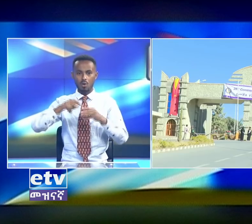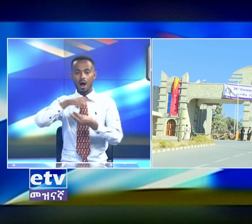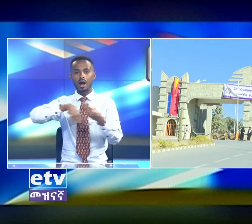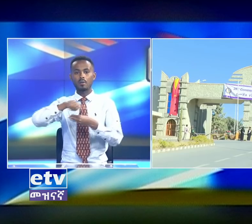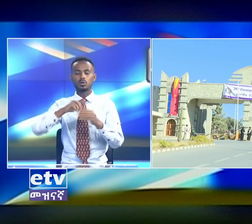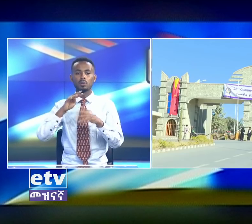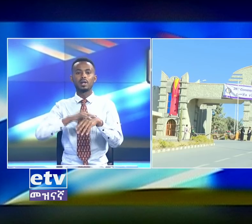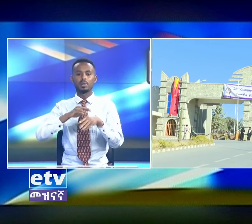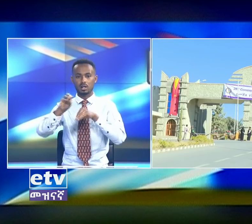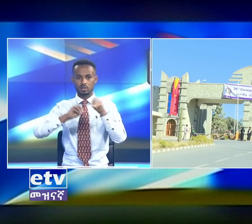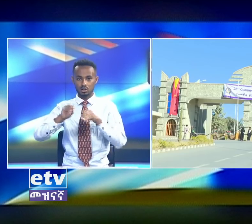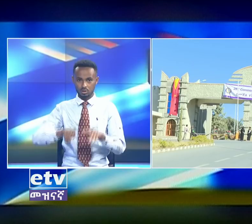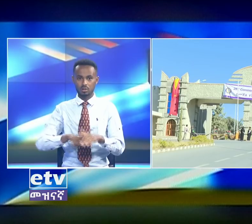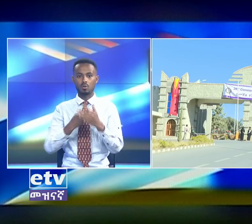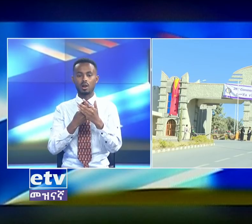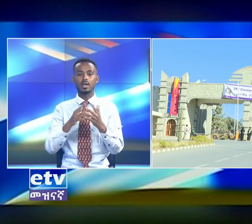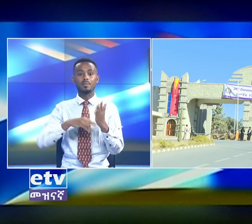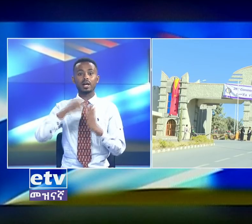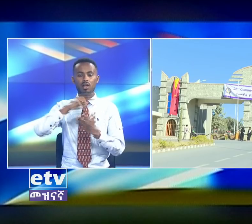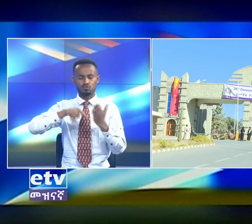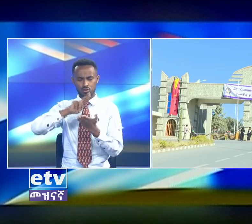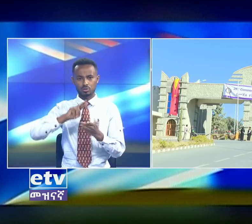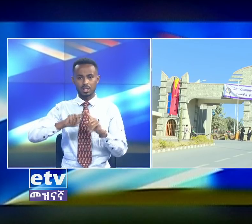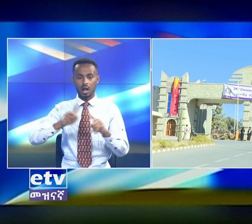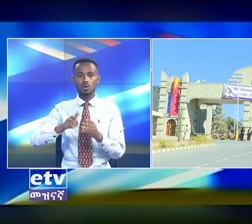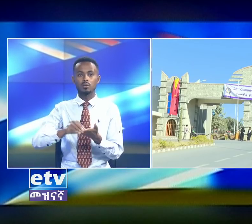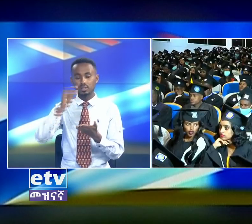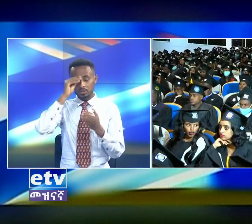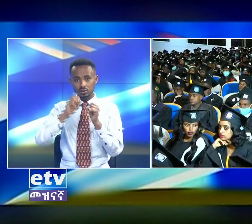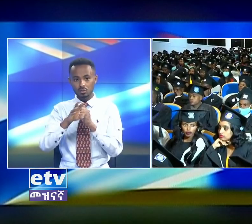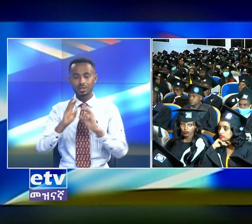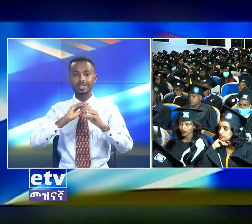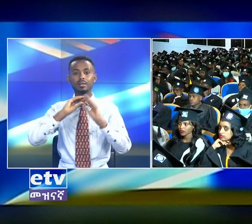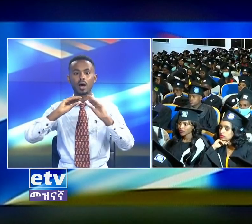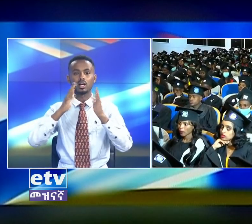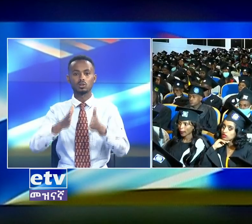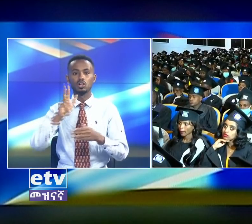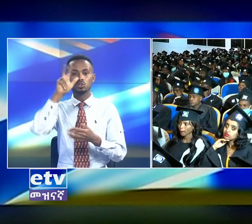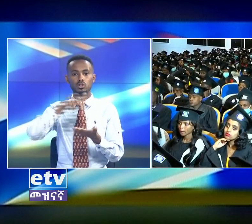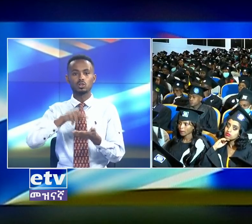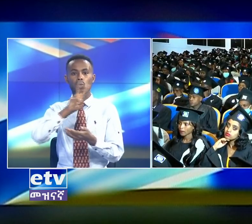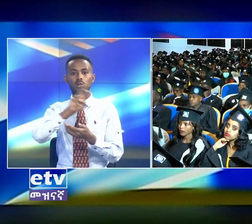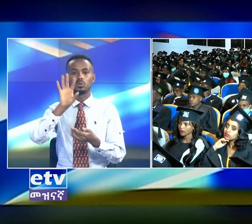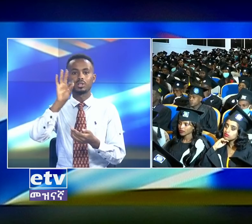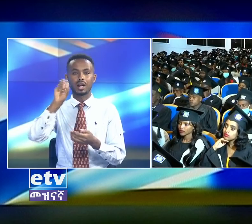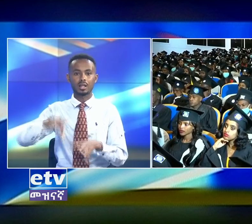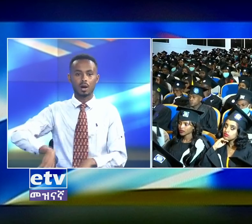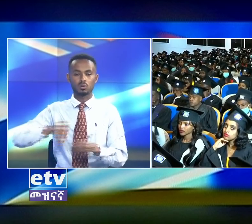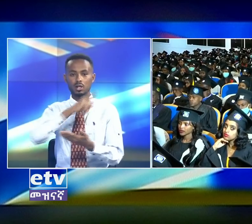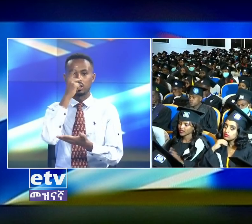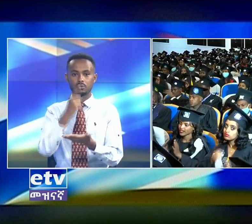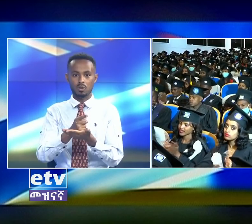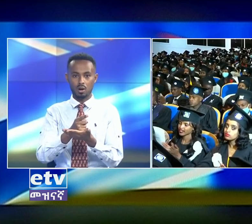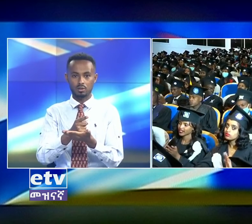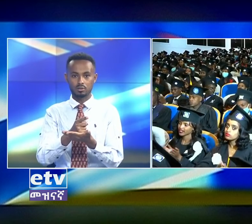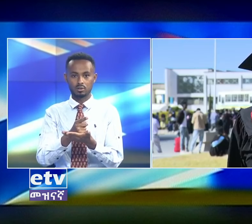አካባቢዎች መደበኛ እንቅስቃሴ ተጀምሯል። የመቀሌ ዩኒቨርሲቲም በተለያዩ የትምህርት መስኮች ያሰለጠናቸውን 3290 ተማሪዎች አስመርቋል።